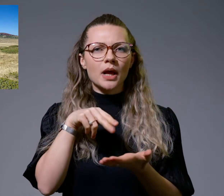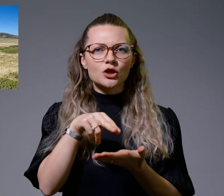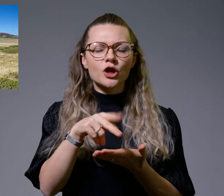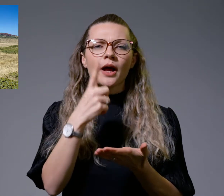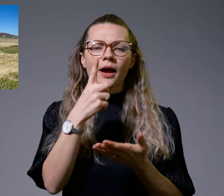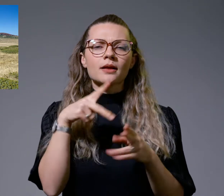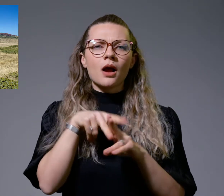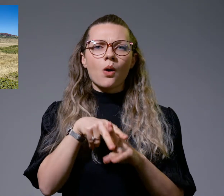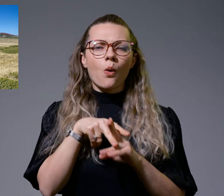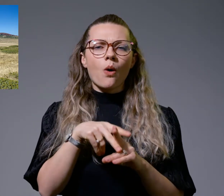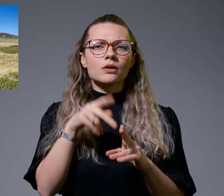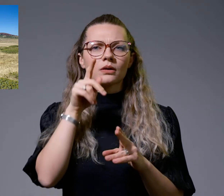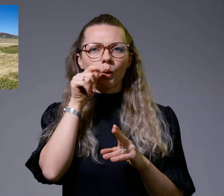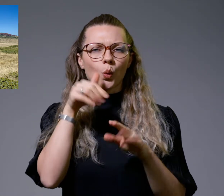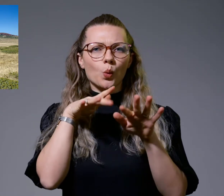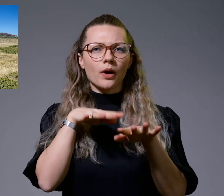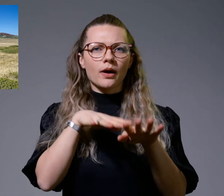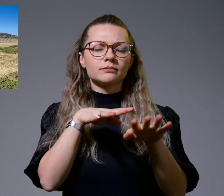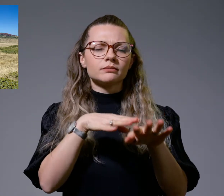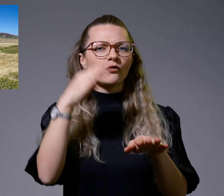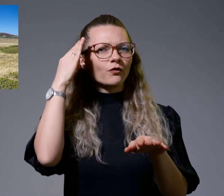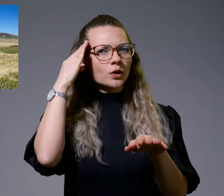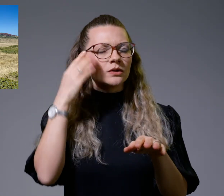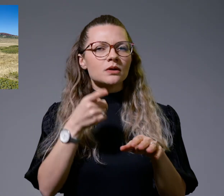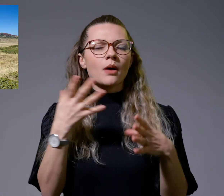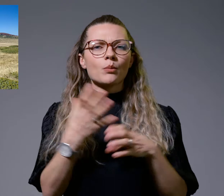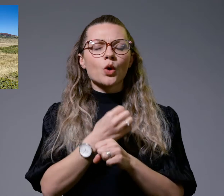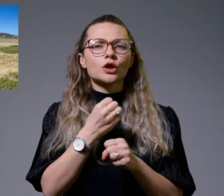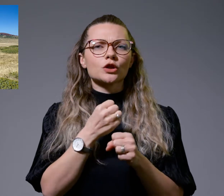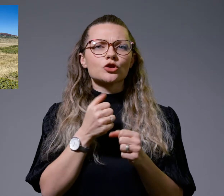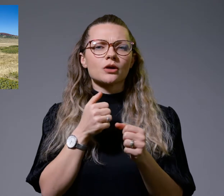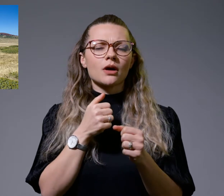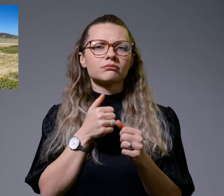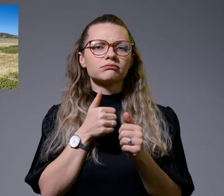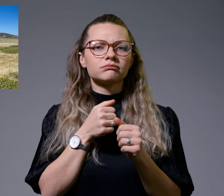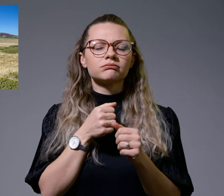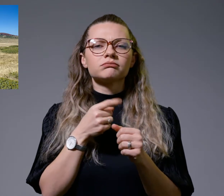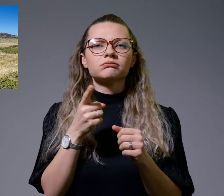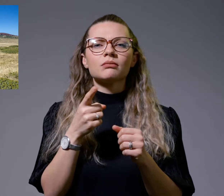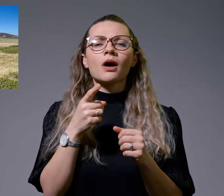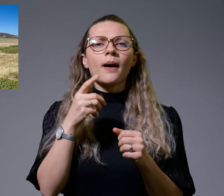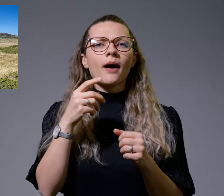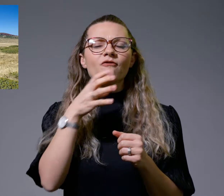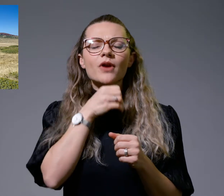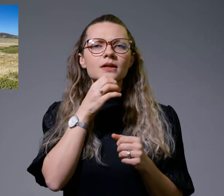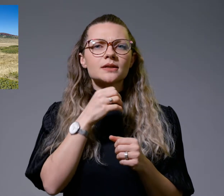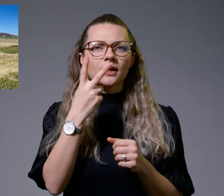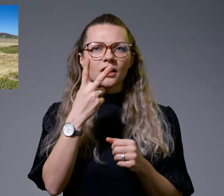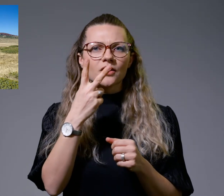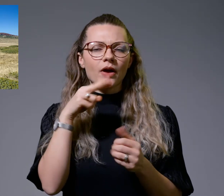конјичка дивизија, со поддршка на 2 француски пешадиски дивизии. Целта била да